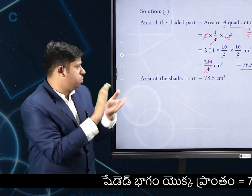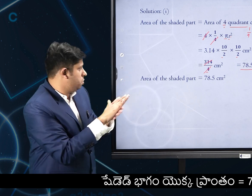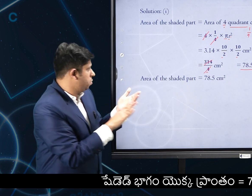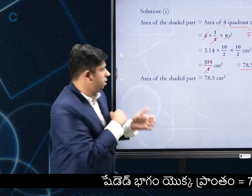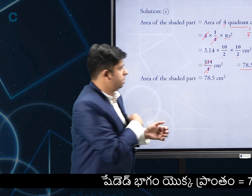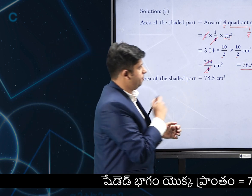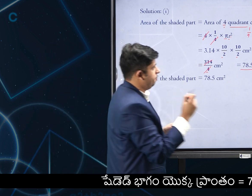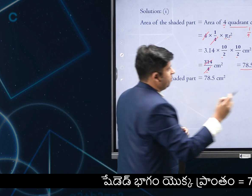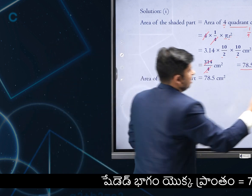సెంటీమీటర్లు.